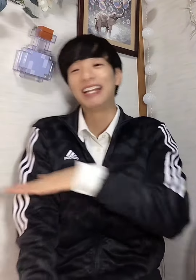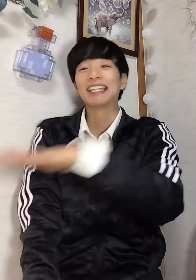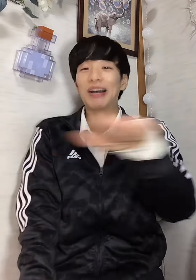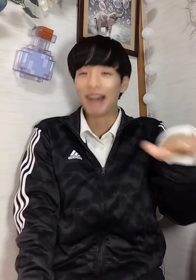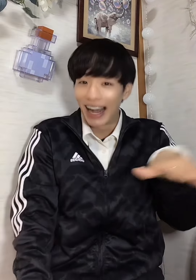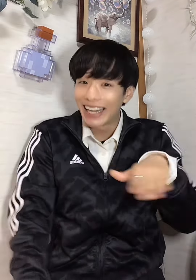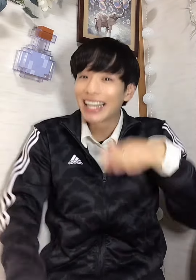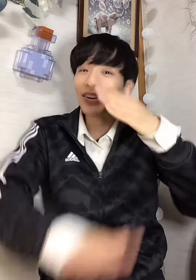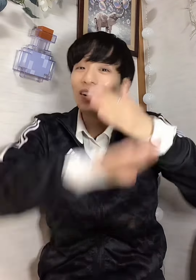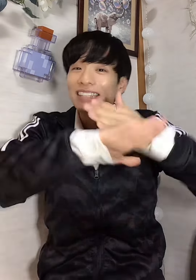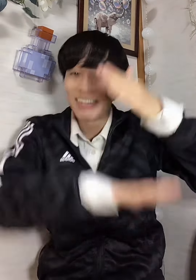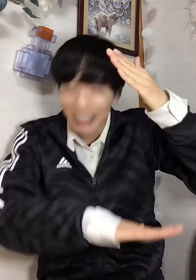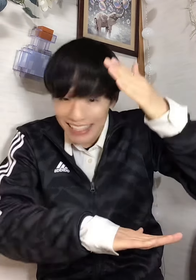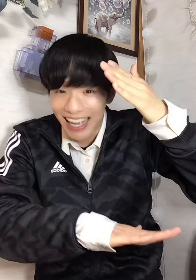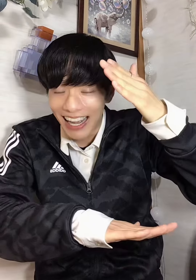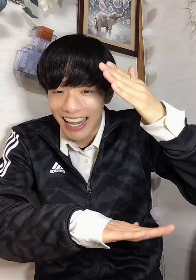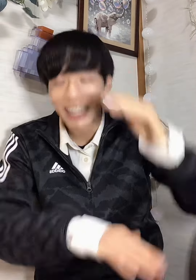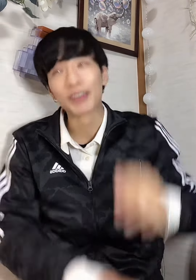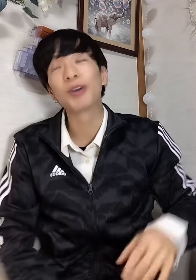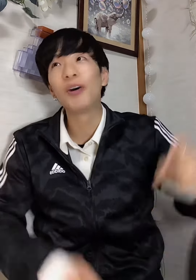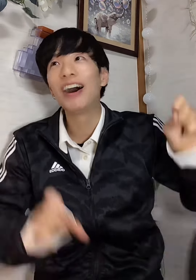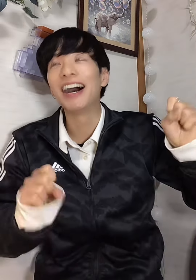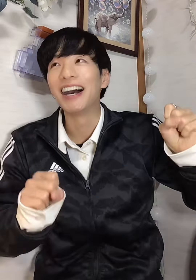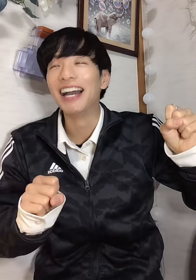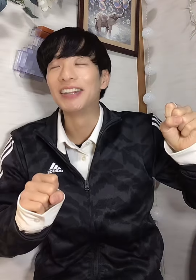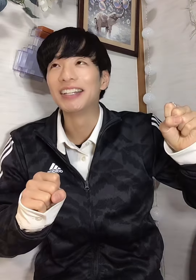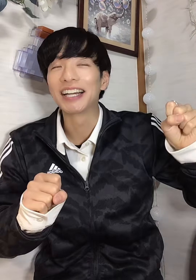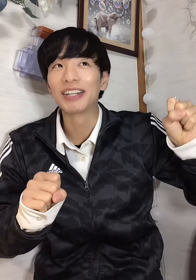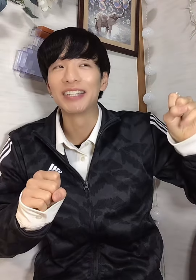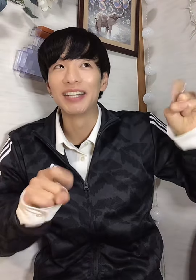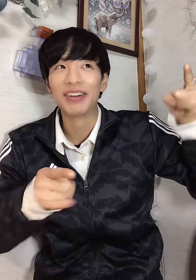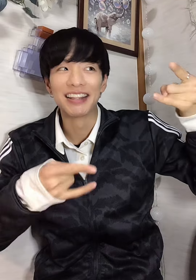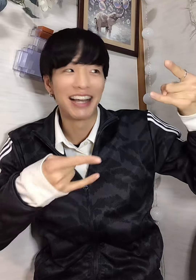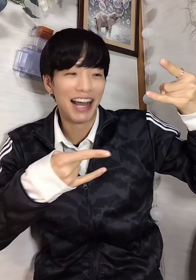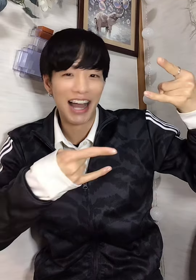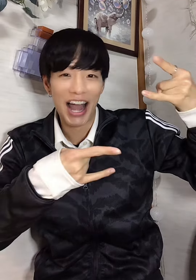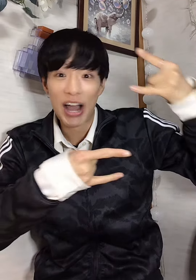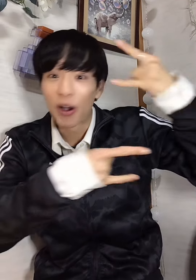皆様ありがとうございました。今日は、さっき教えてもらった